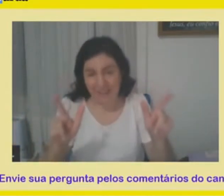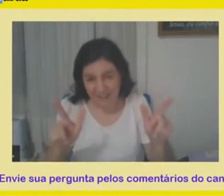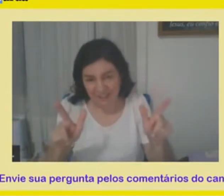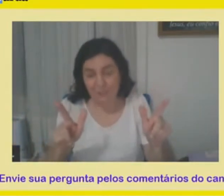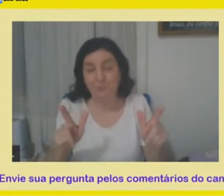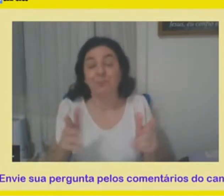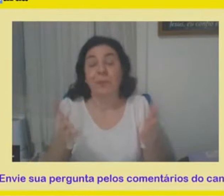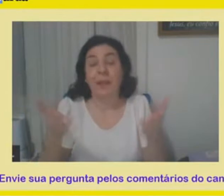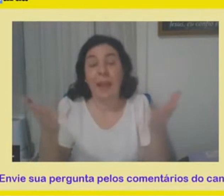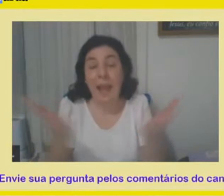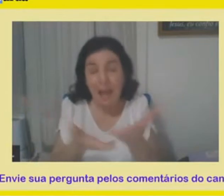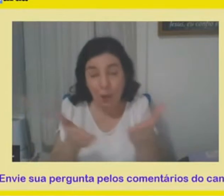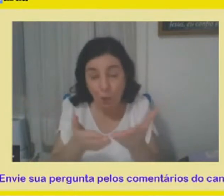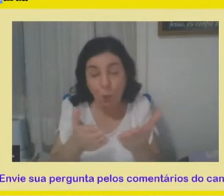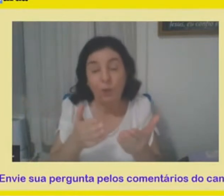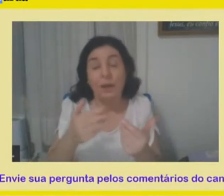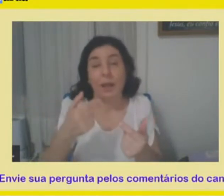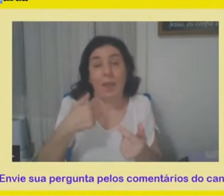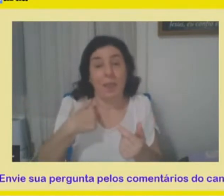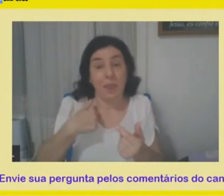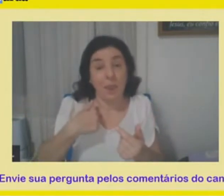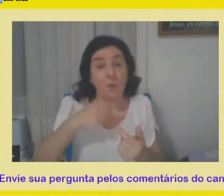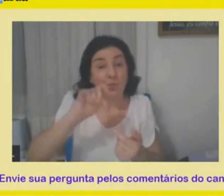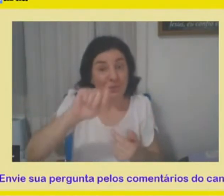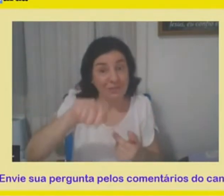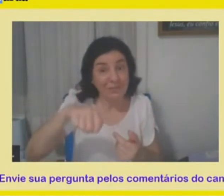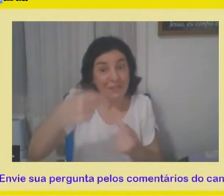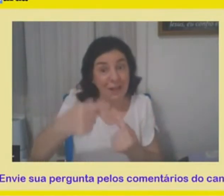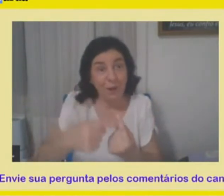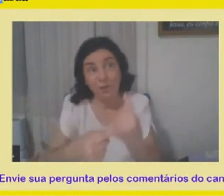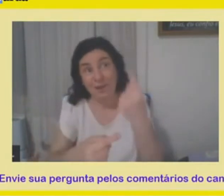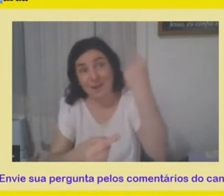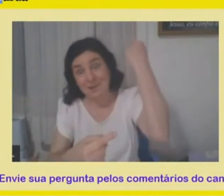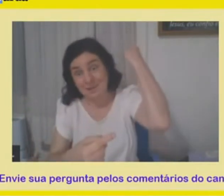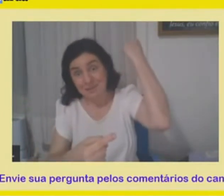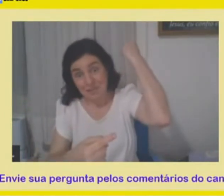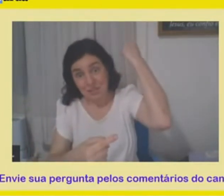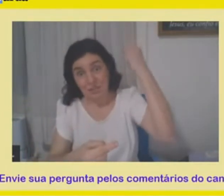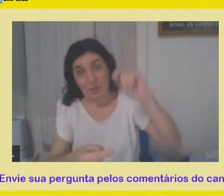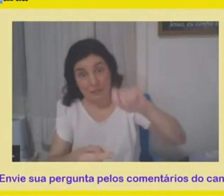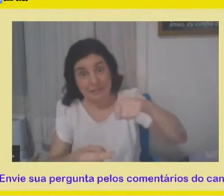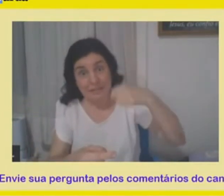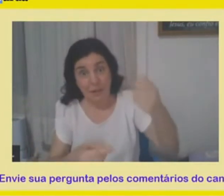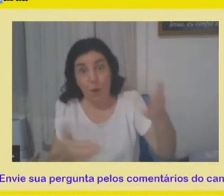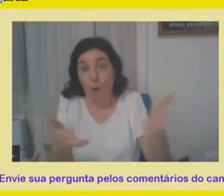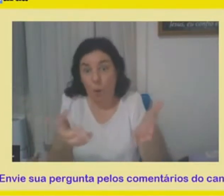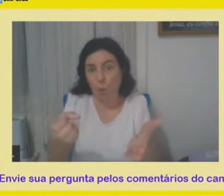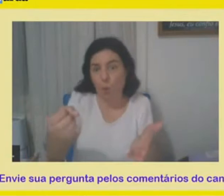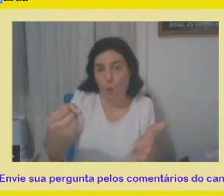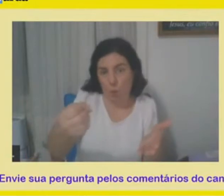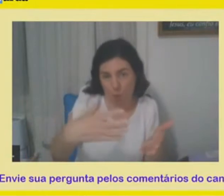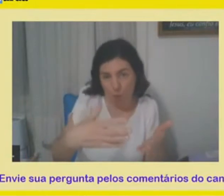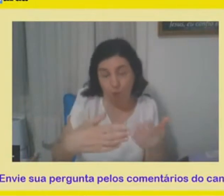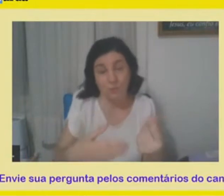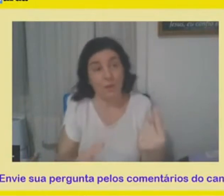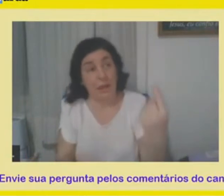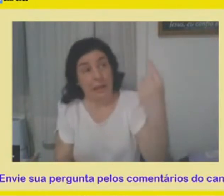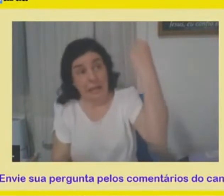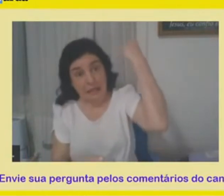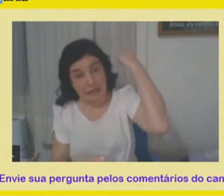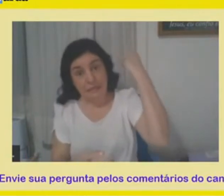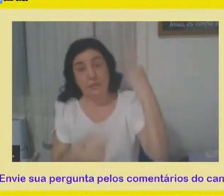Alguns pensam que é assim, 4 operações e fazer esse sinal, mas não é. O sinal que eu